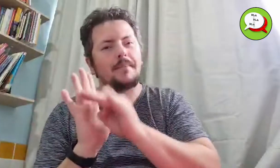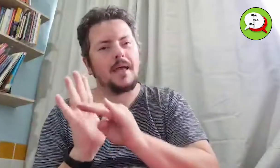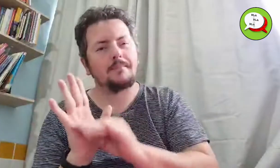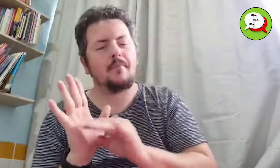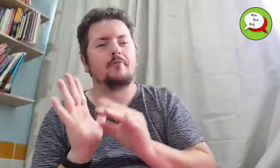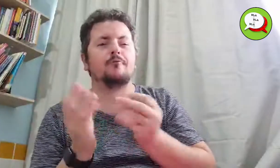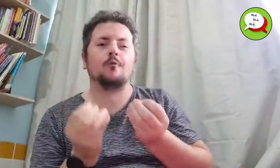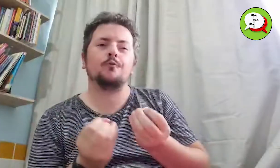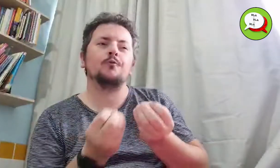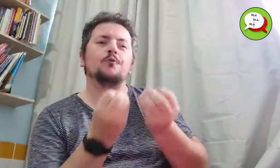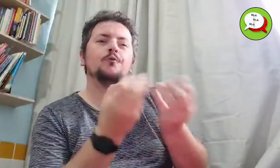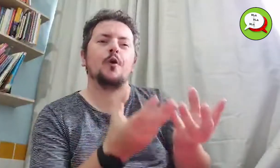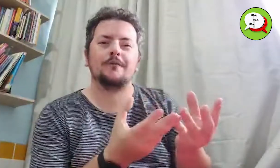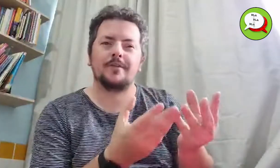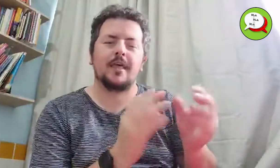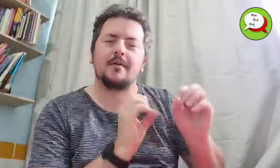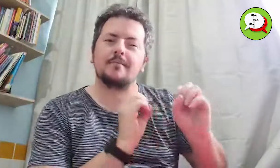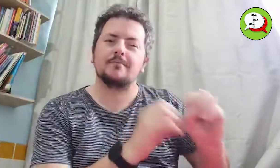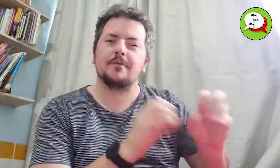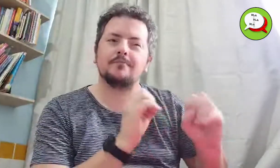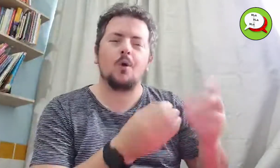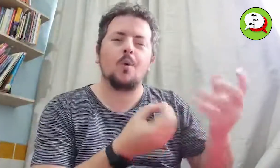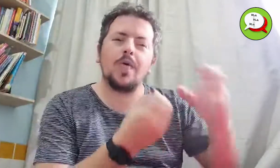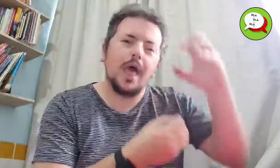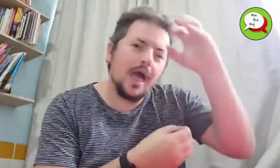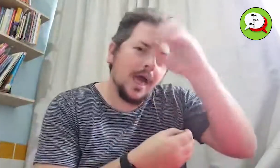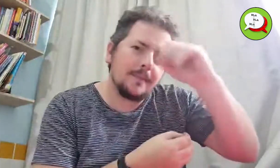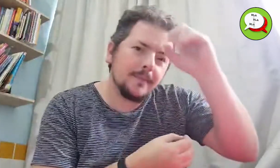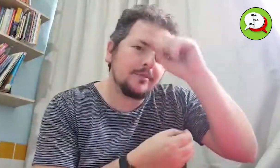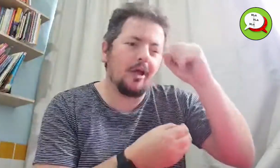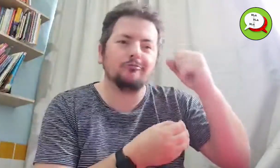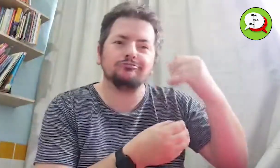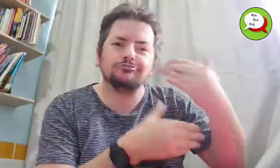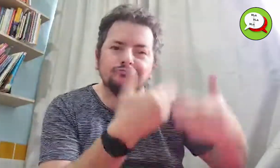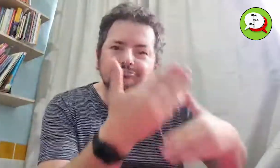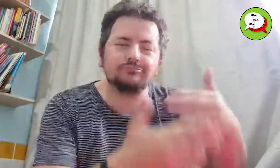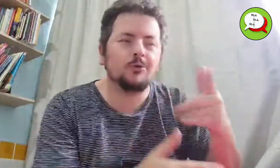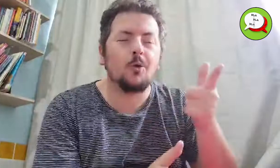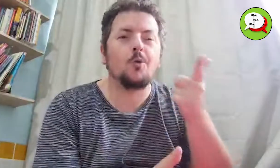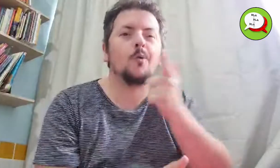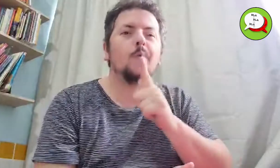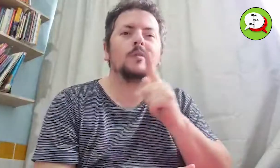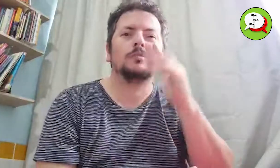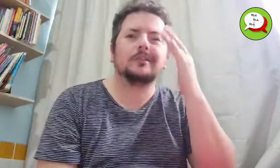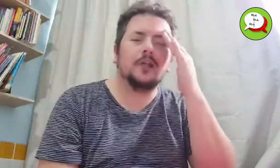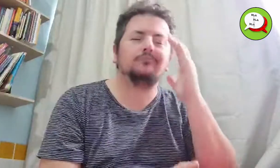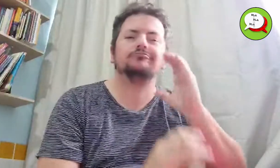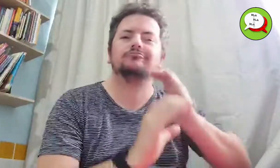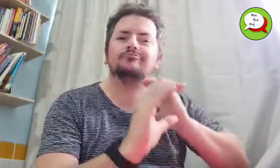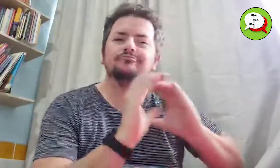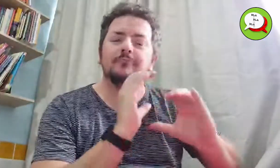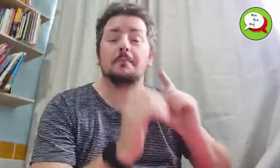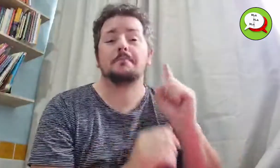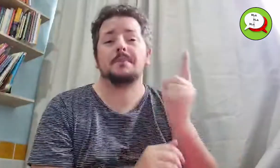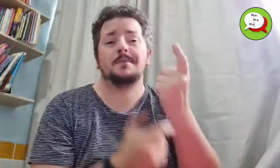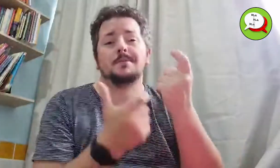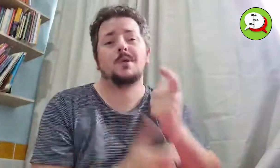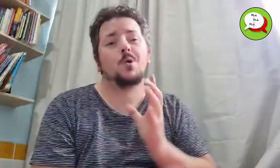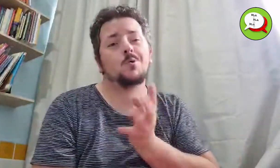esse conhecimento social dele. Aí depois, então, eu fiz o meu planejamento